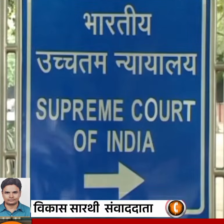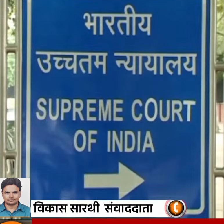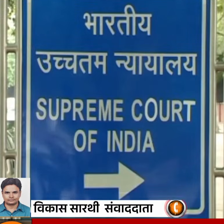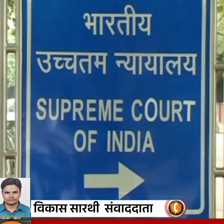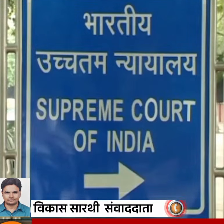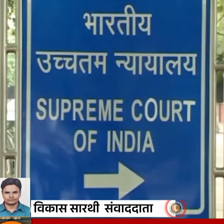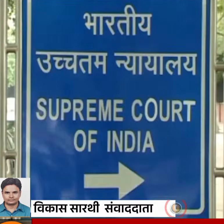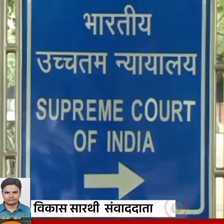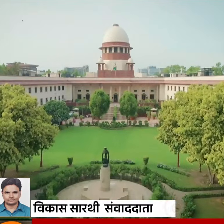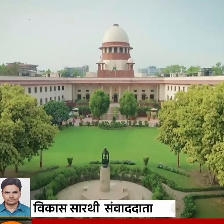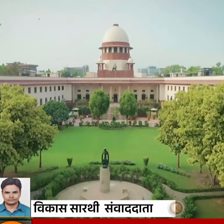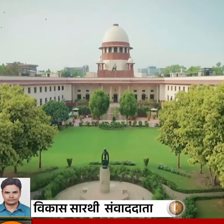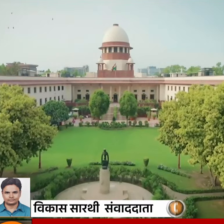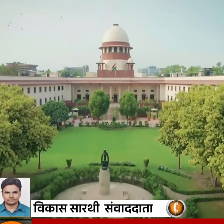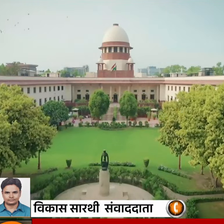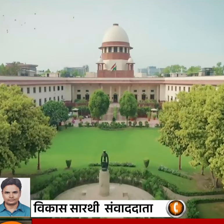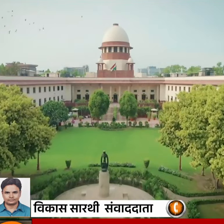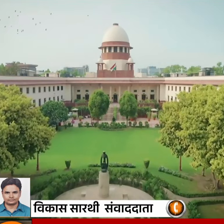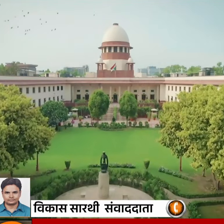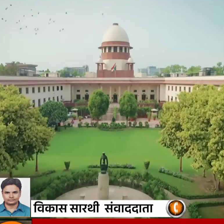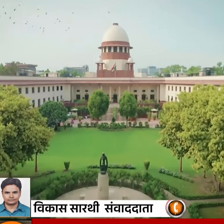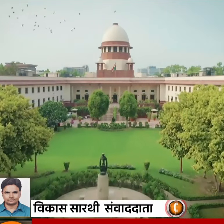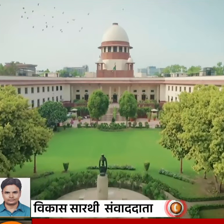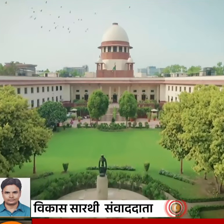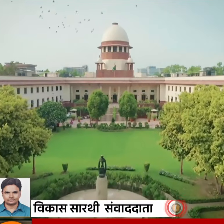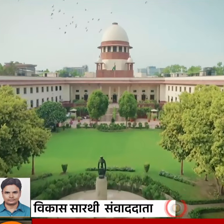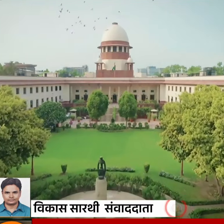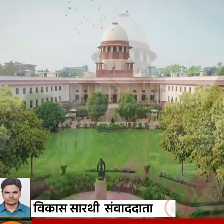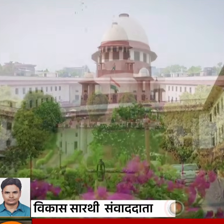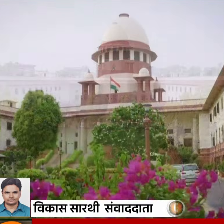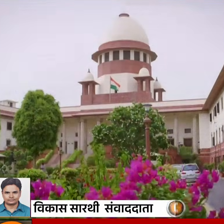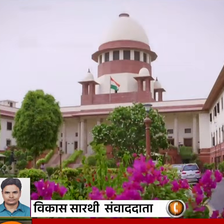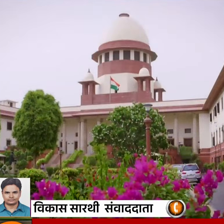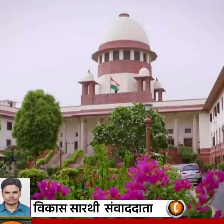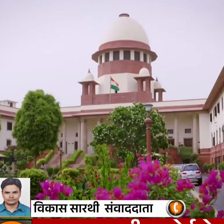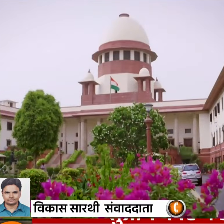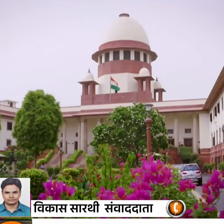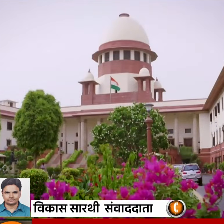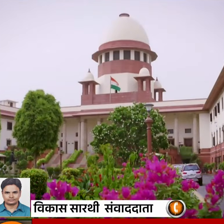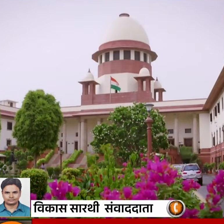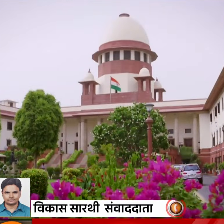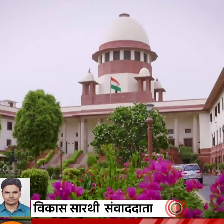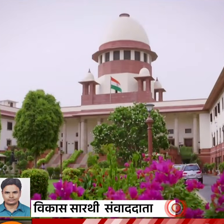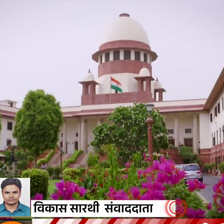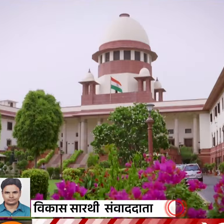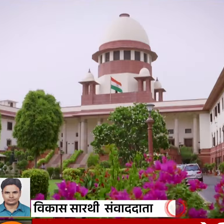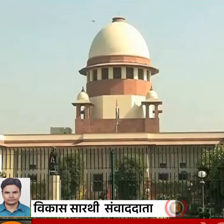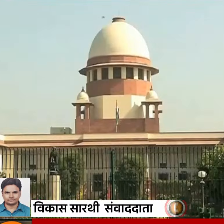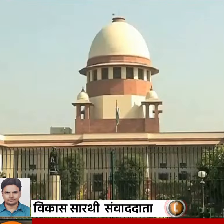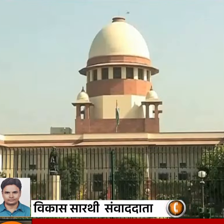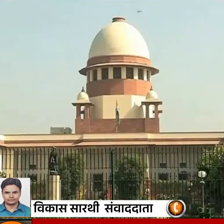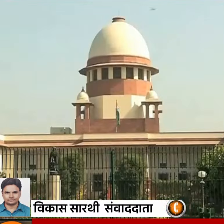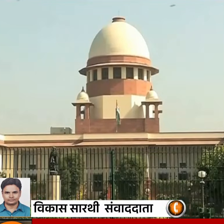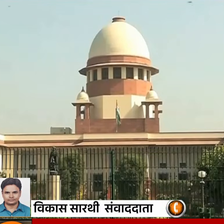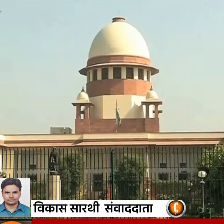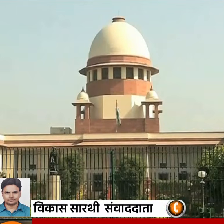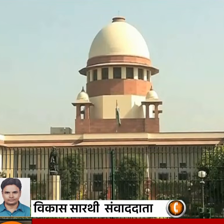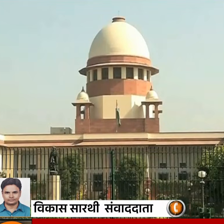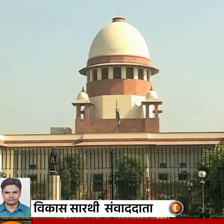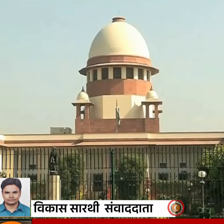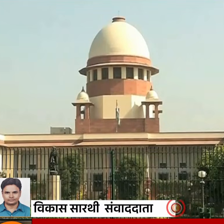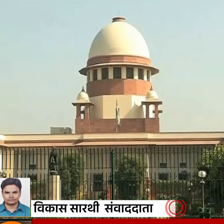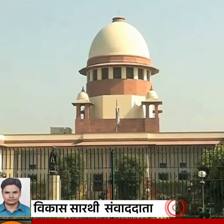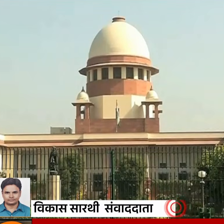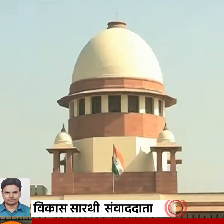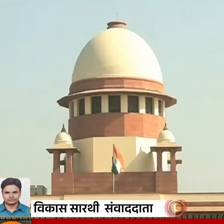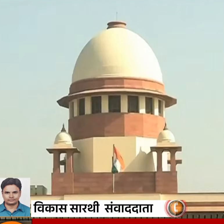स्पष्ट टाइमलाइन नहीं दी है कि आपको इतने दिनों के भीतर ही सारी सुनवाई करनी दी है, लेकिन अगली सुनवाई 10 सितंबर को होनी है। तो कोर्ट ये उम्मीद करता है कि